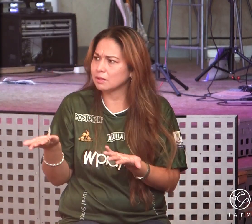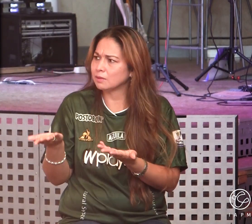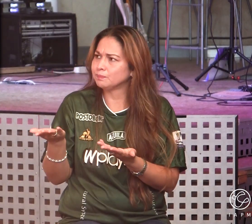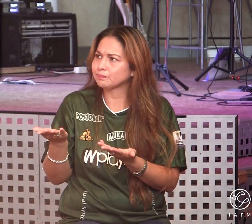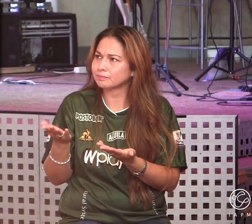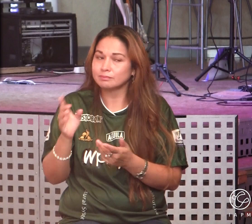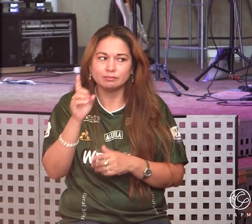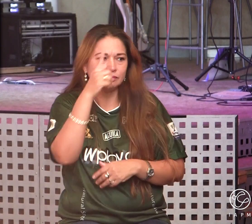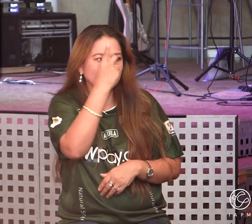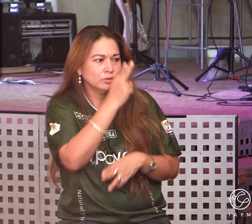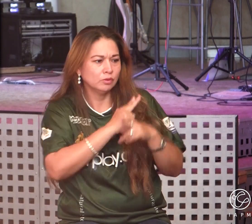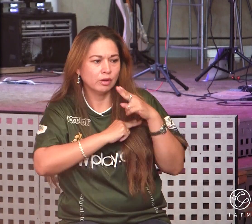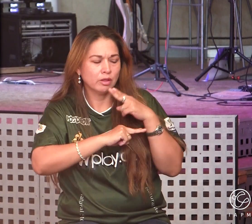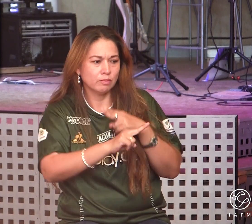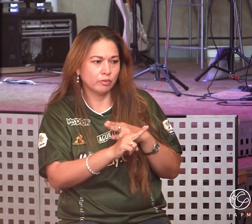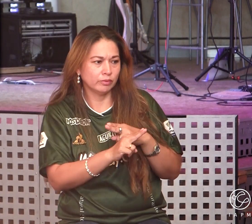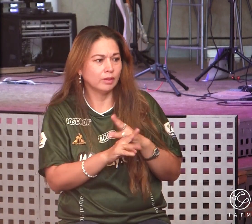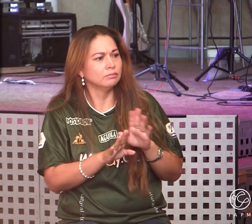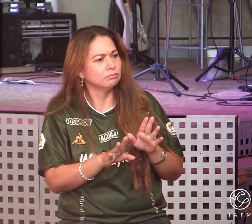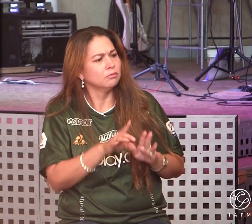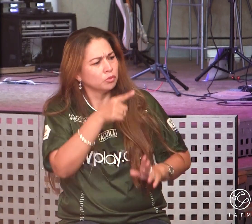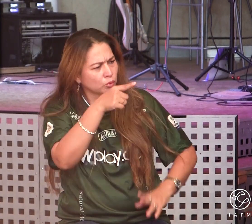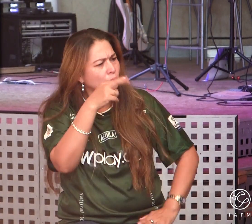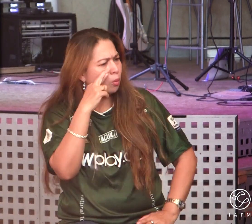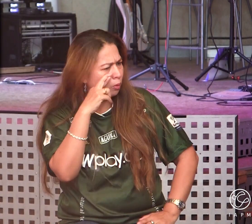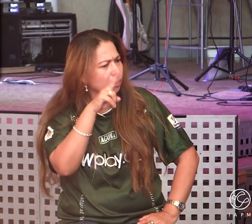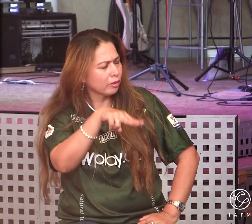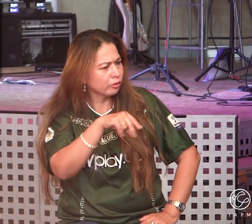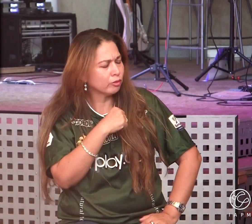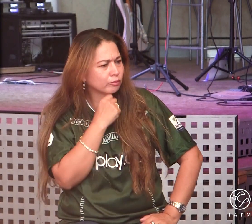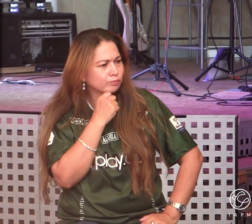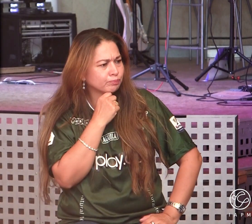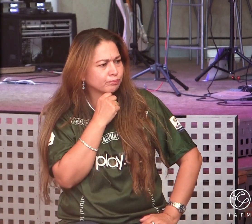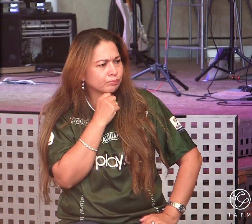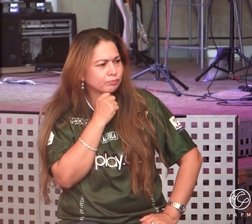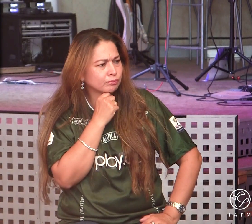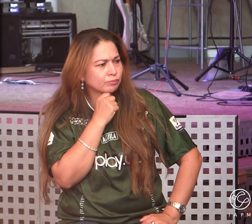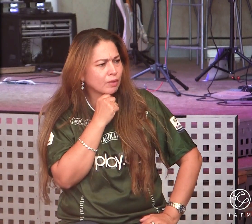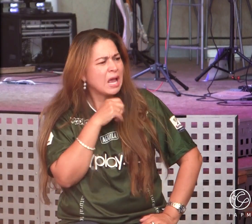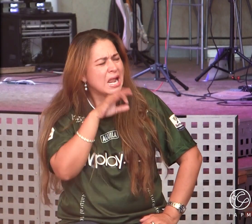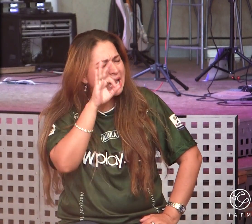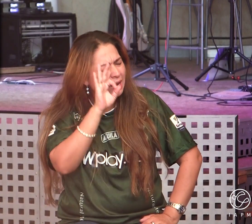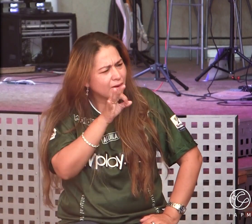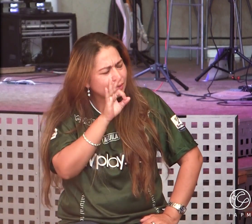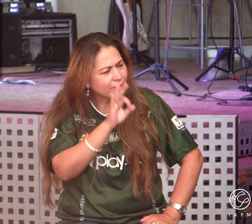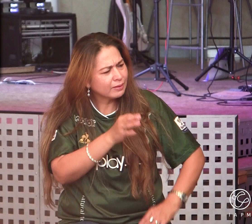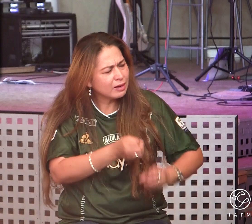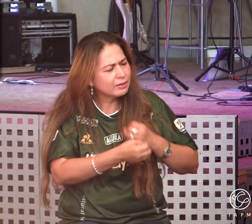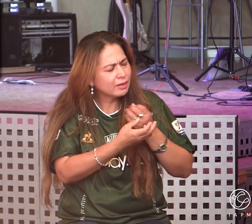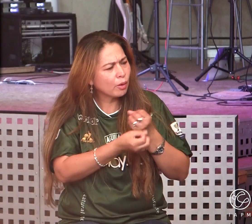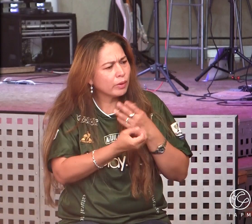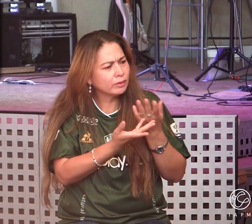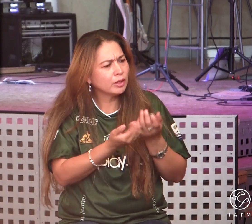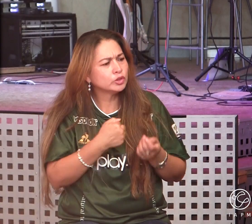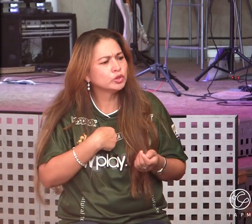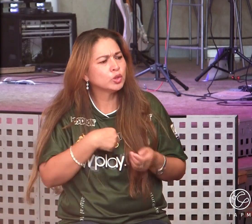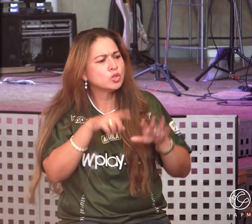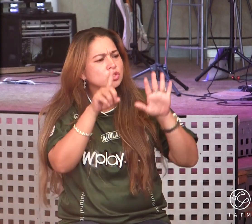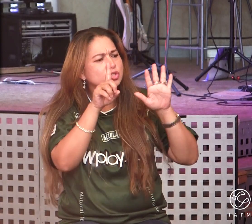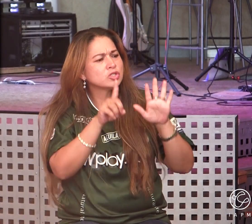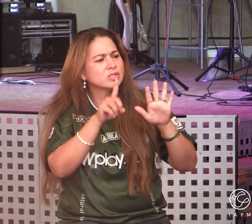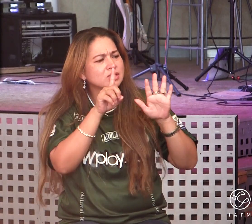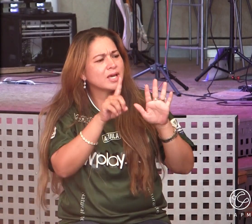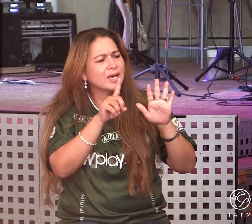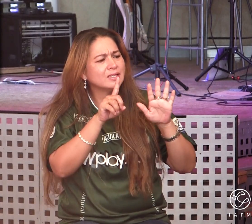Dios, personificado en este anciano, le dice: tienes toda la razón, en realidad no fue así. La verdad, le dijo Dios, es que tardé 6 días